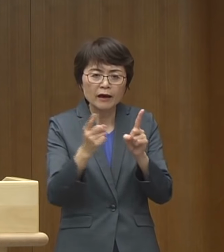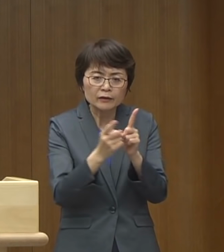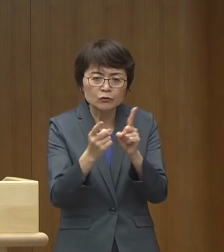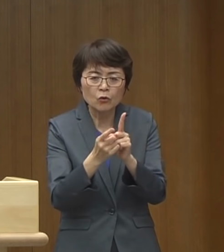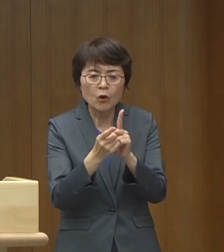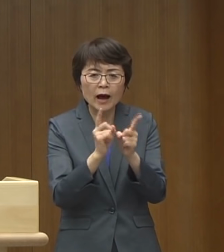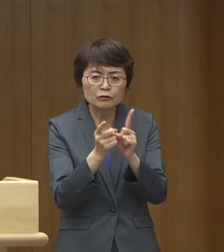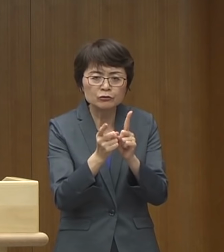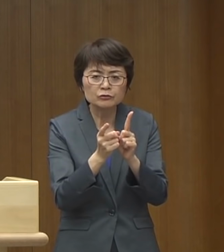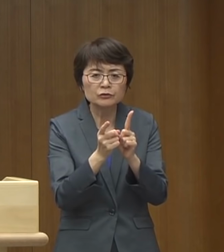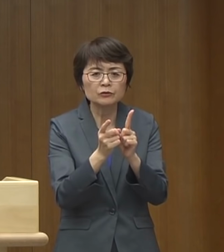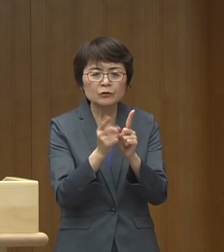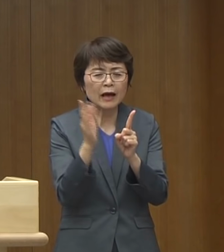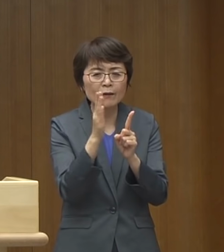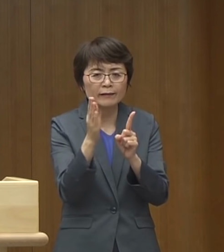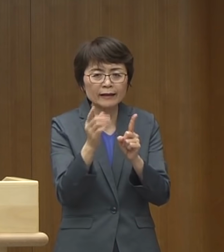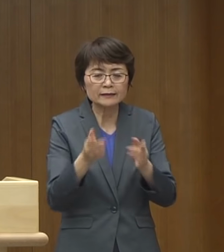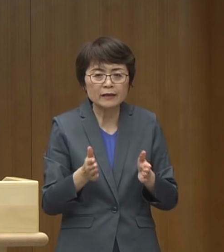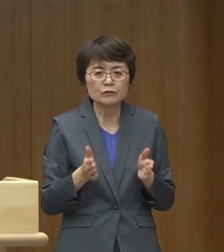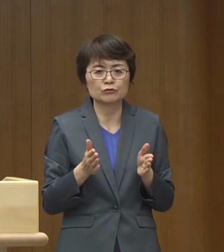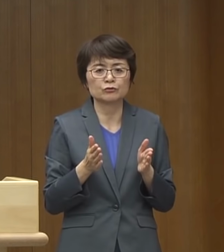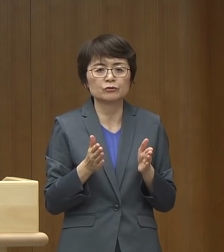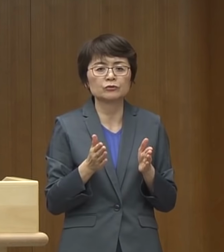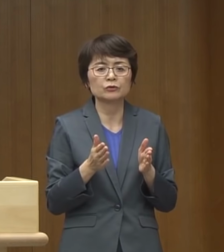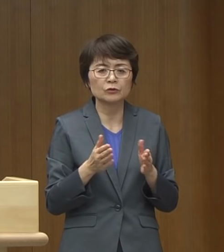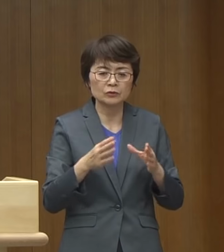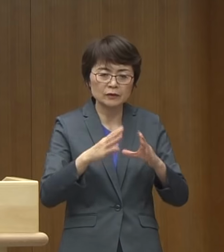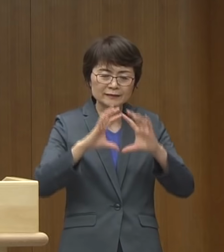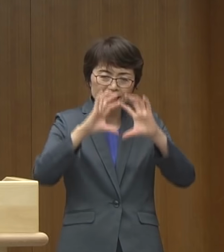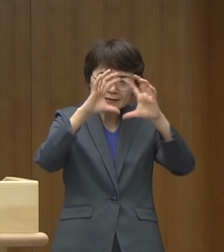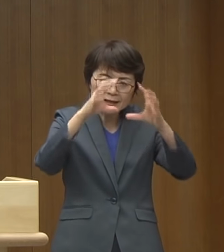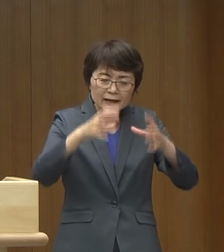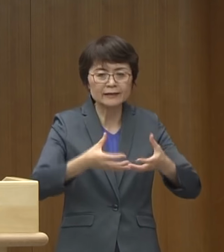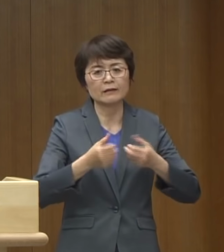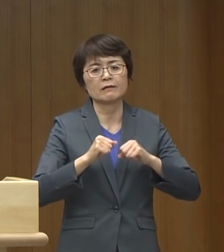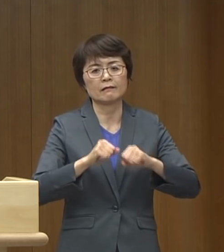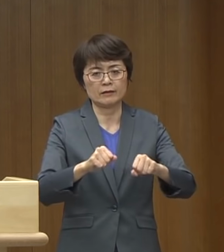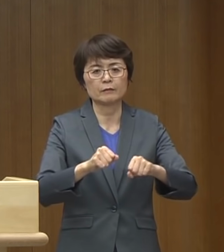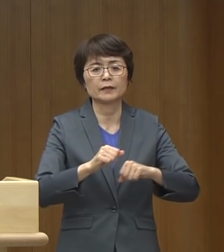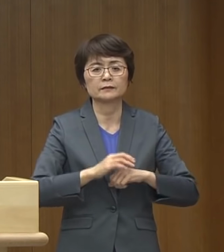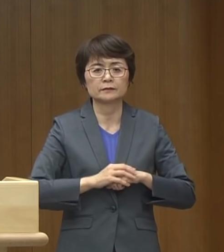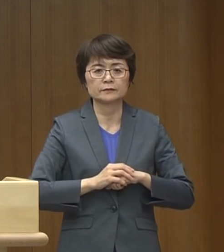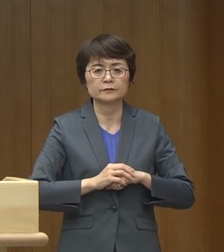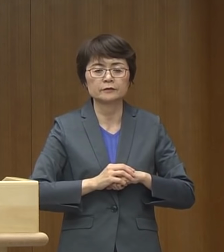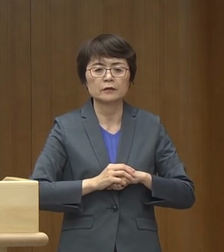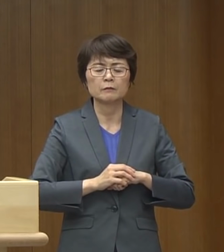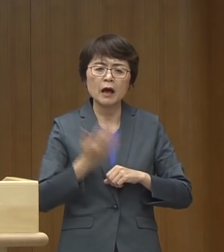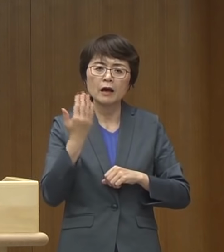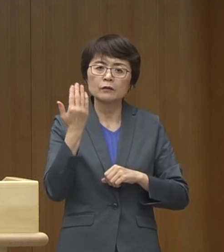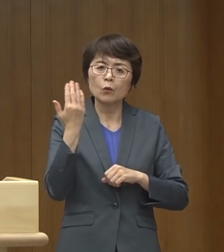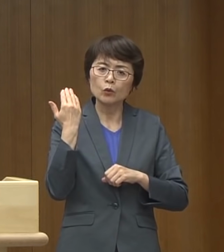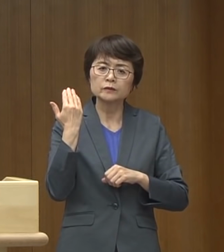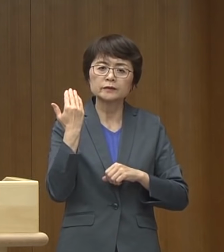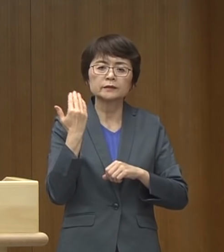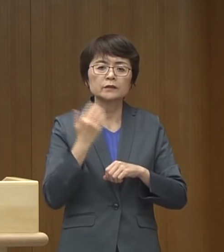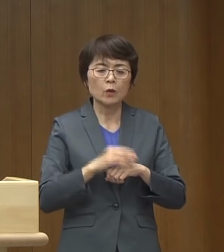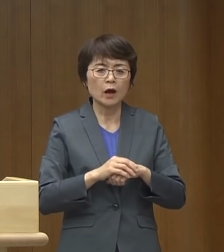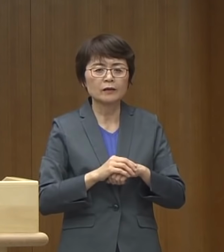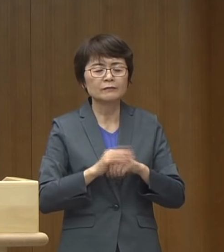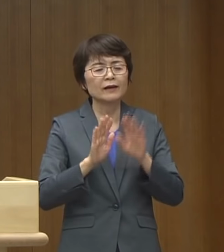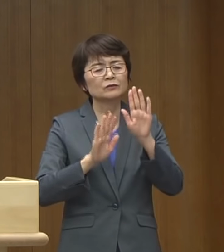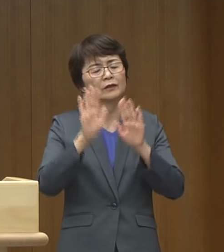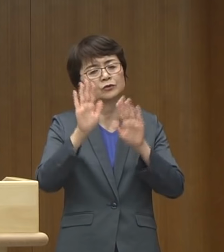だけ避ける、そういったことが全世界で行われておりますけれども、当時はそういった